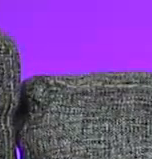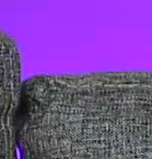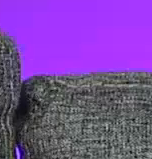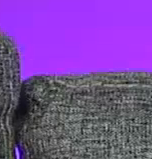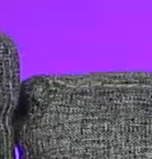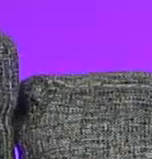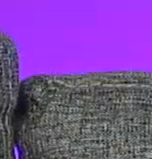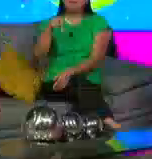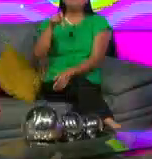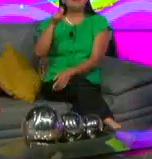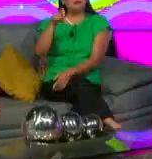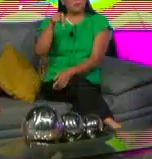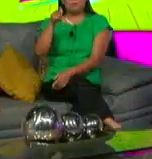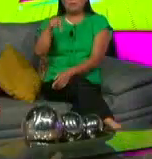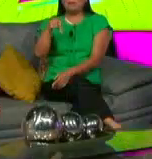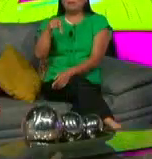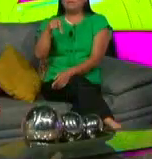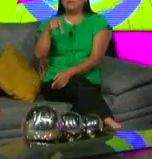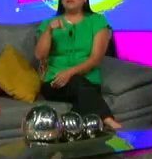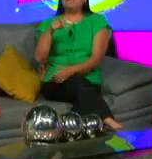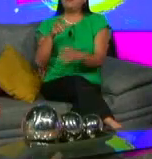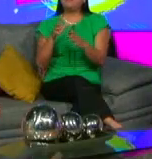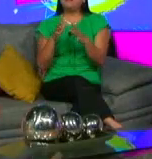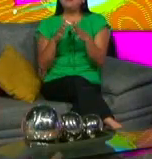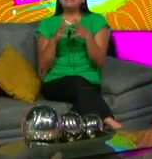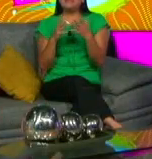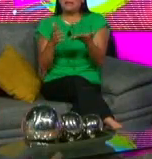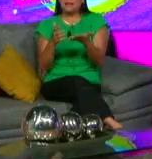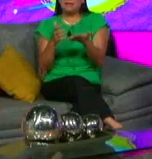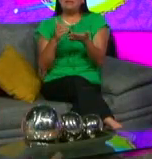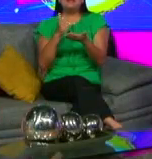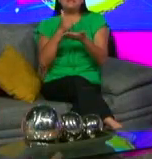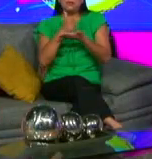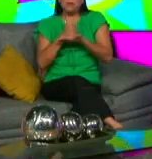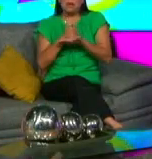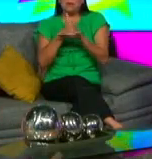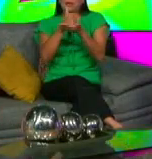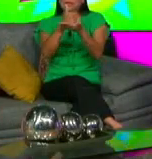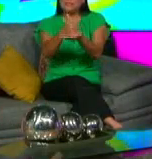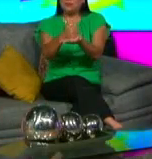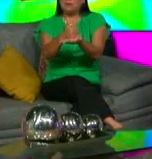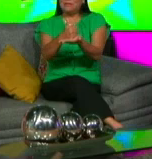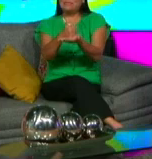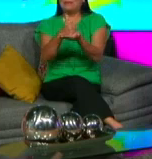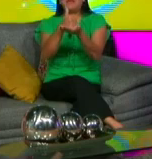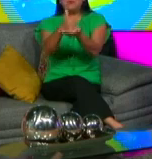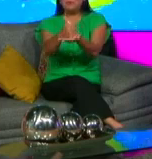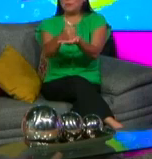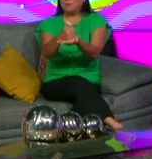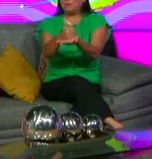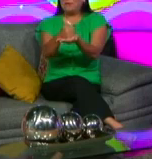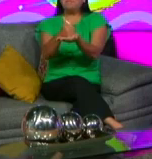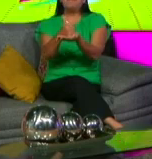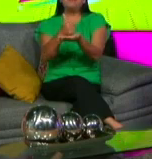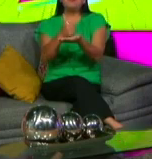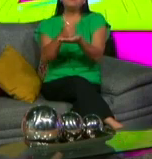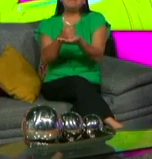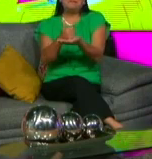la Q tiene un movimiento. Ok. Pero ya en una seña, si yo hago esto, te ayudo. Pero puedo pedir